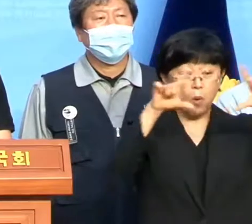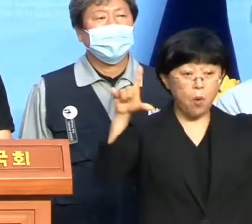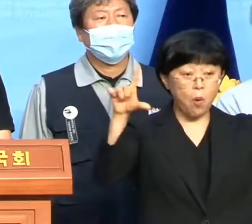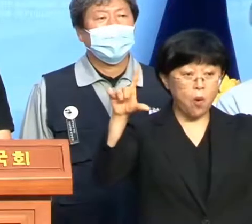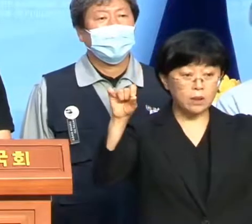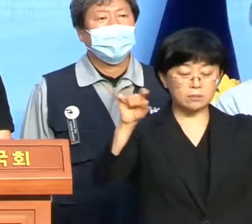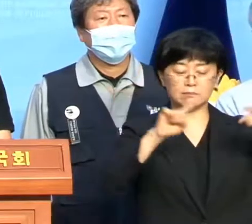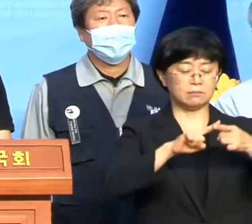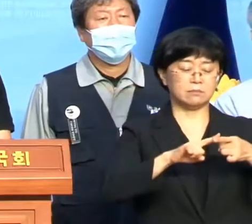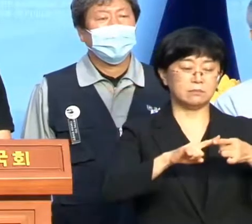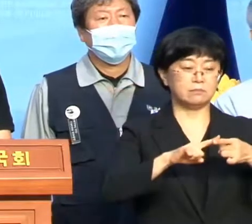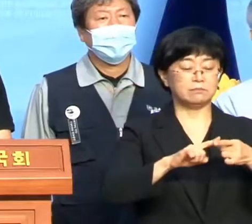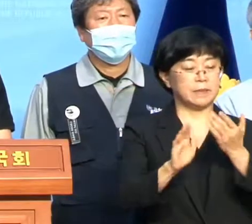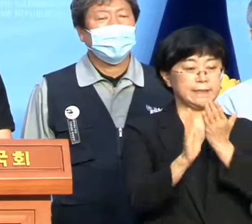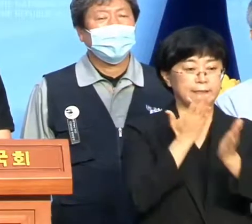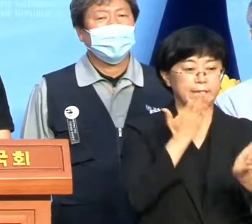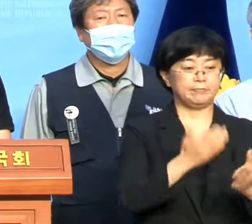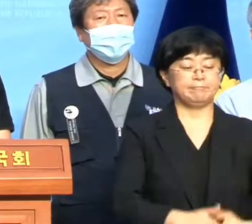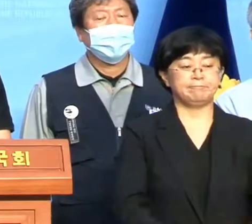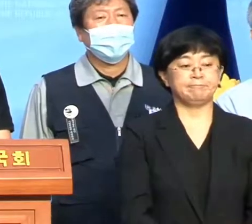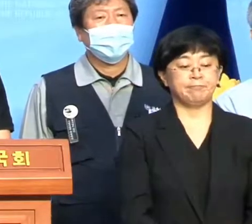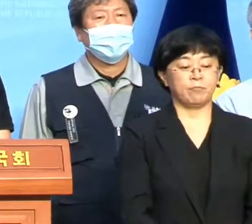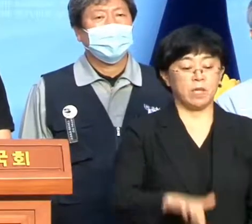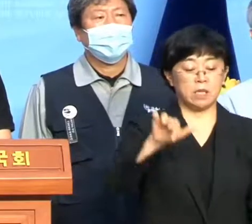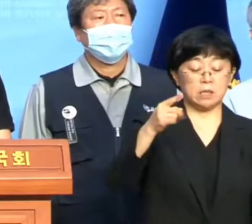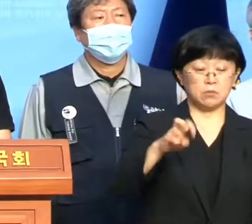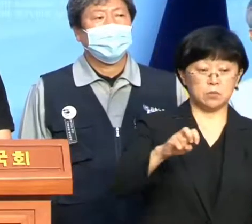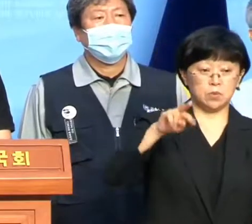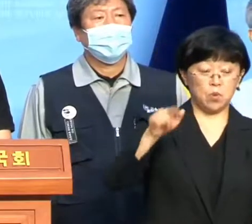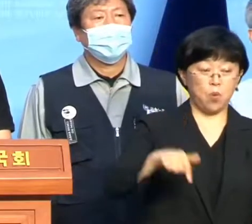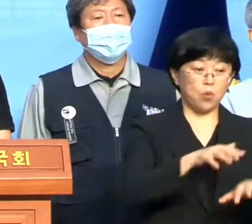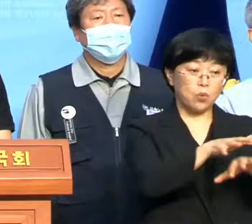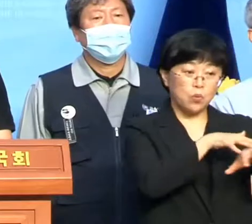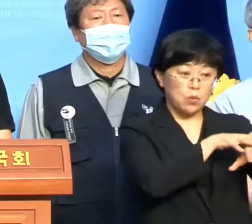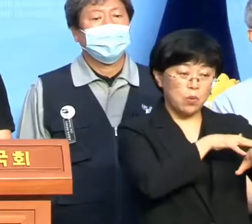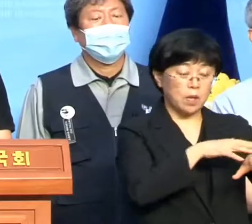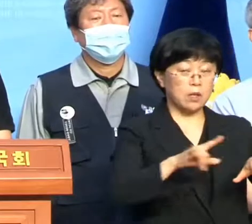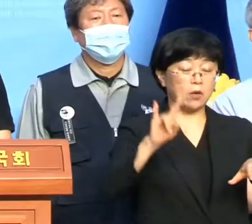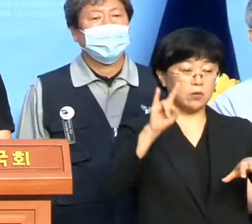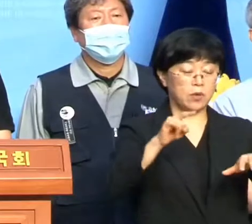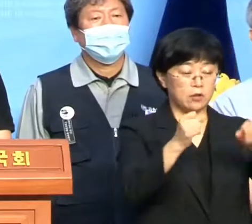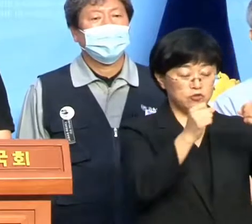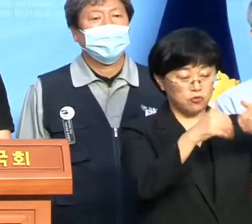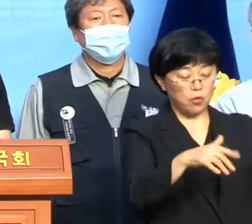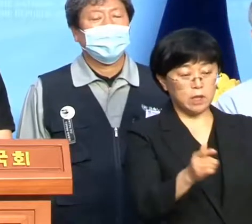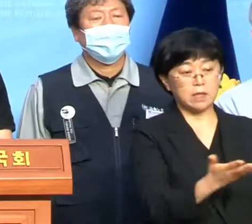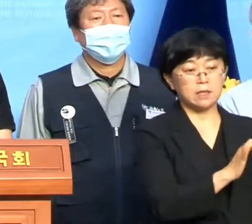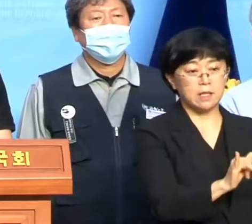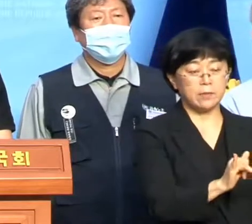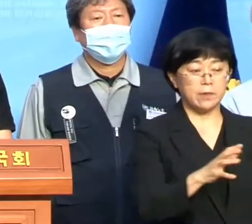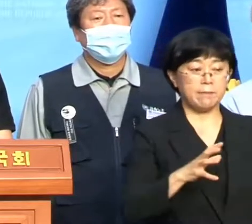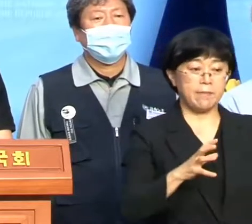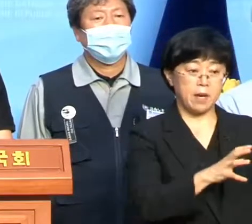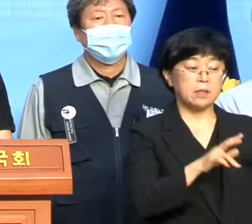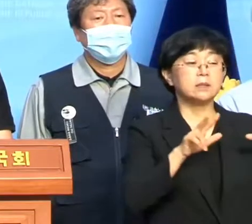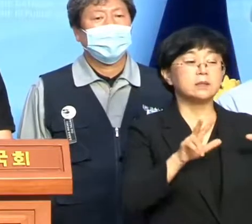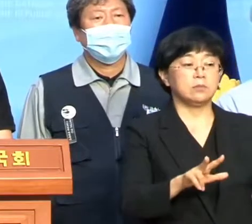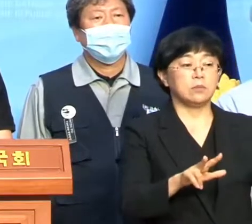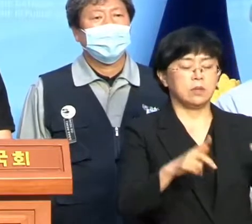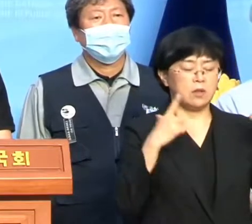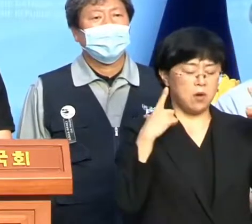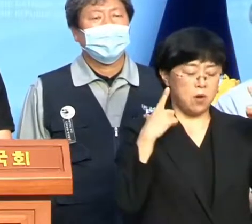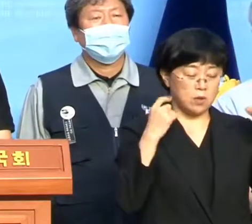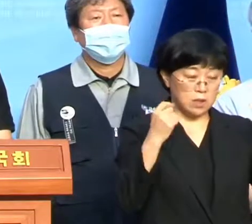무색할 라 금속노조와 현대중공업 언어 총 노동자들은 현재와 같은